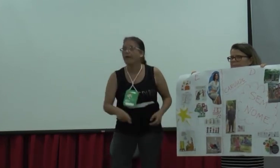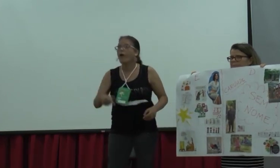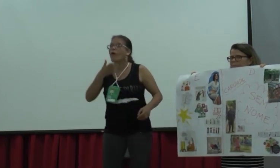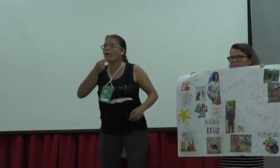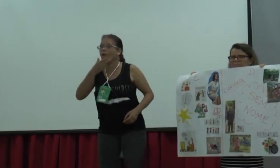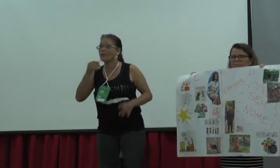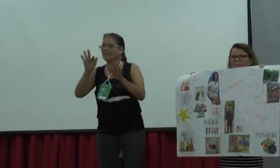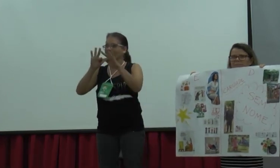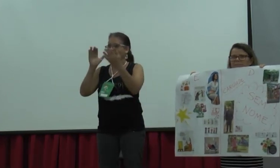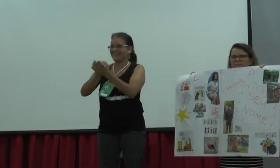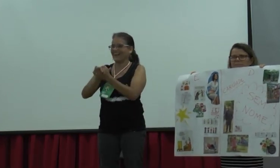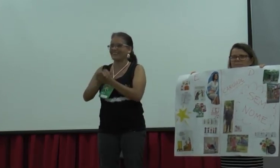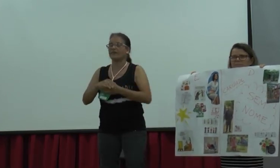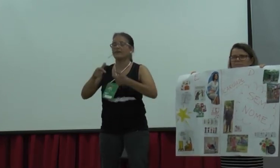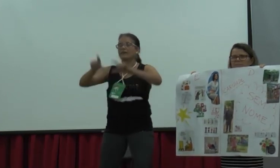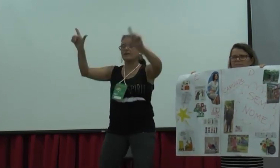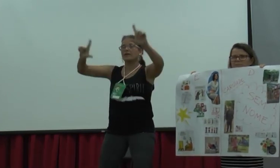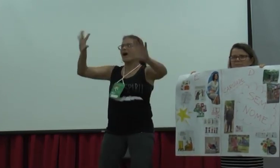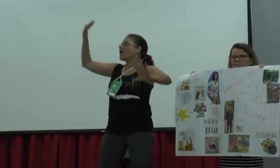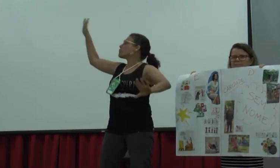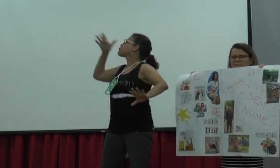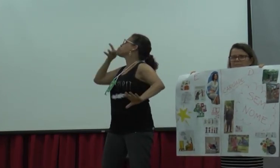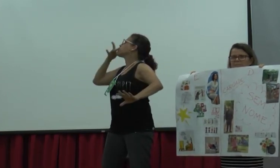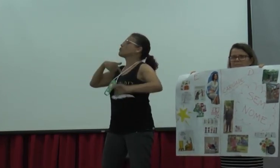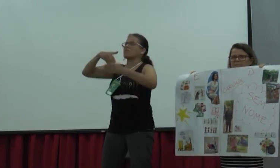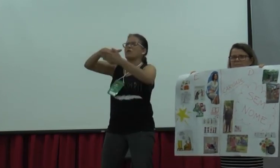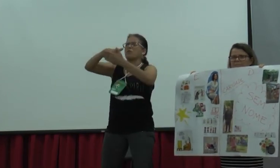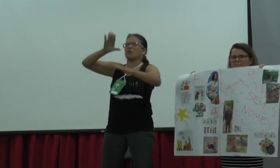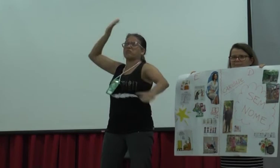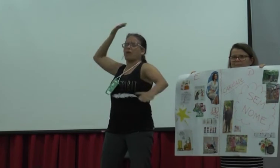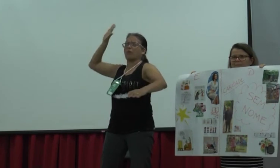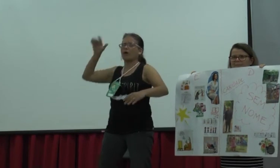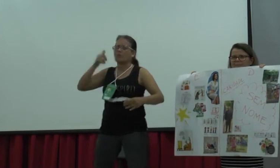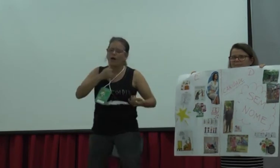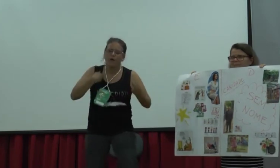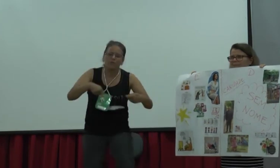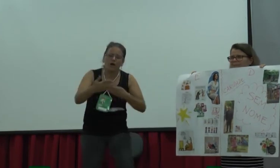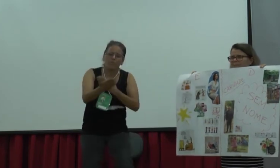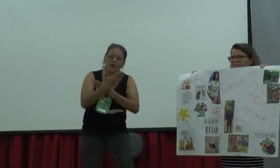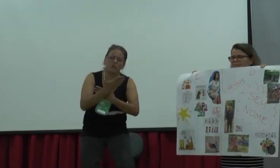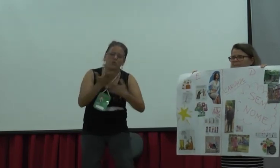Isso também é um defeito. A família.